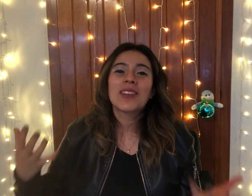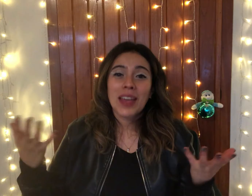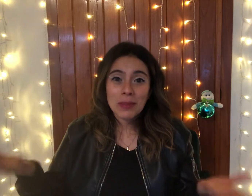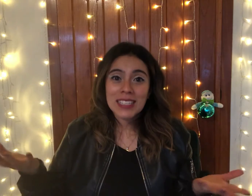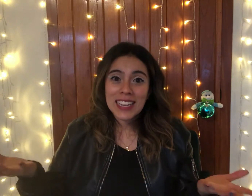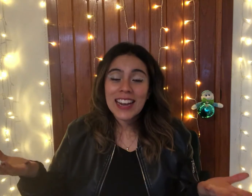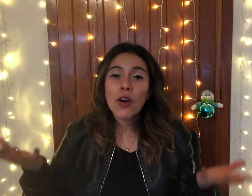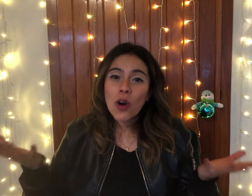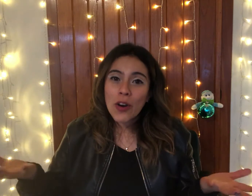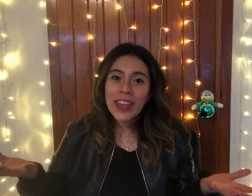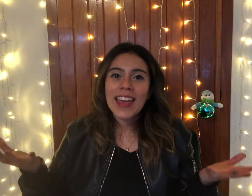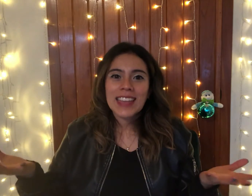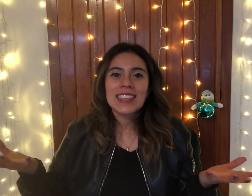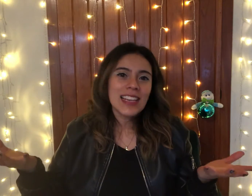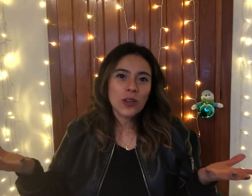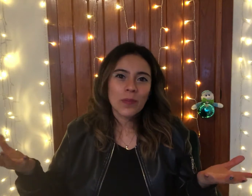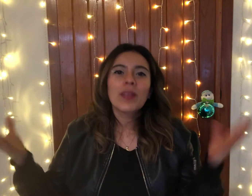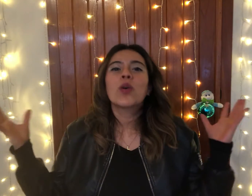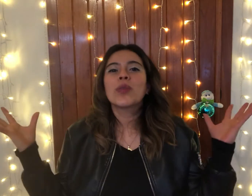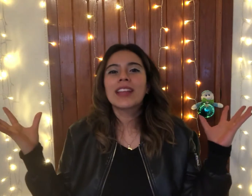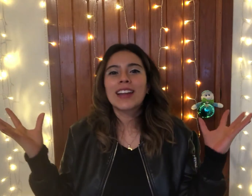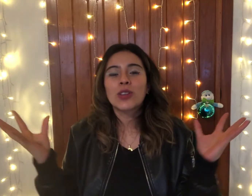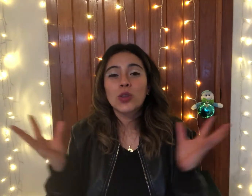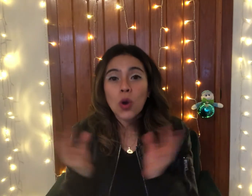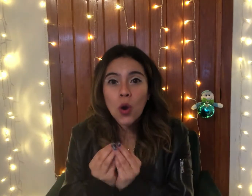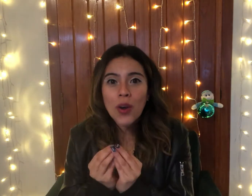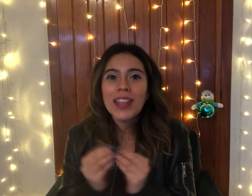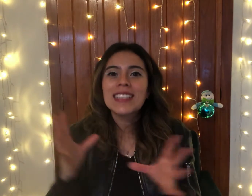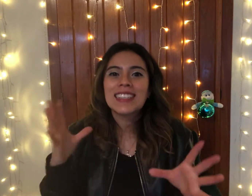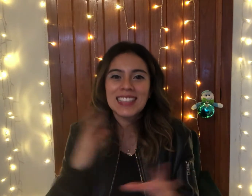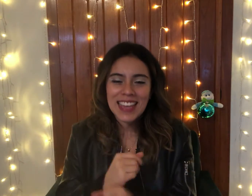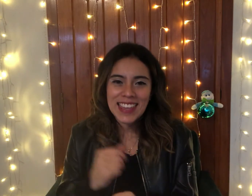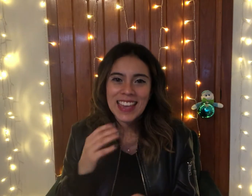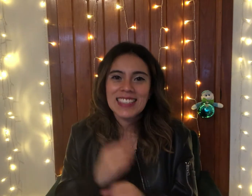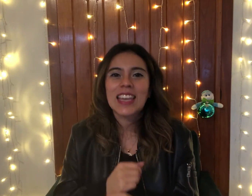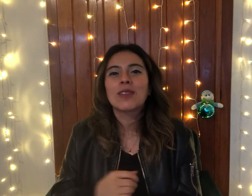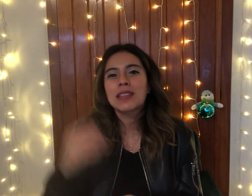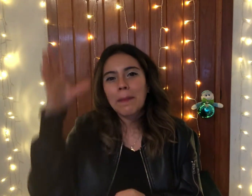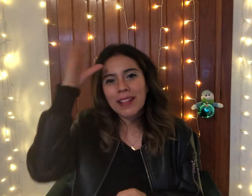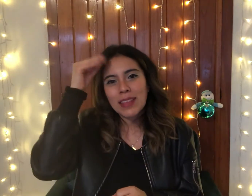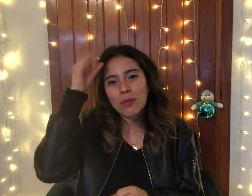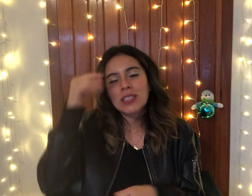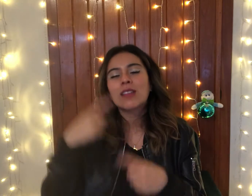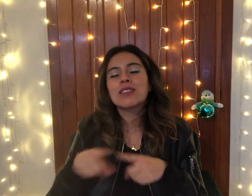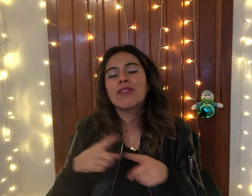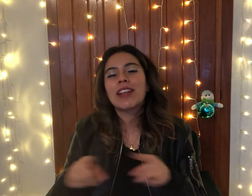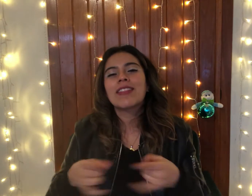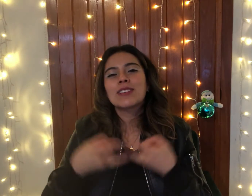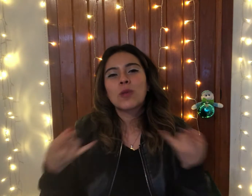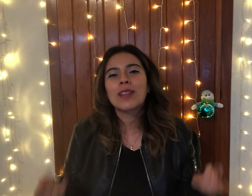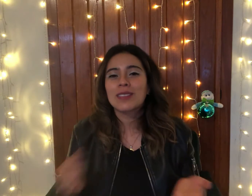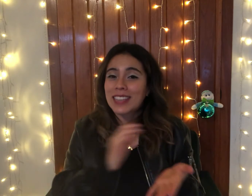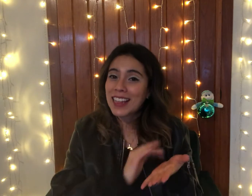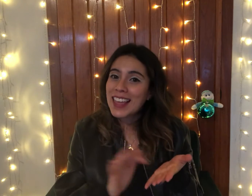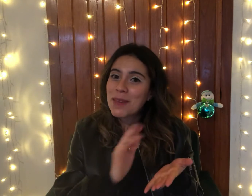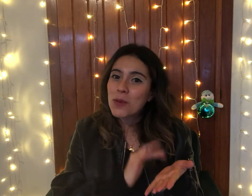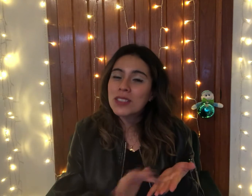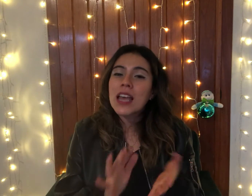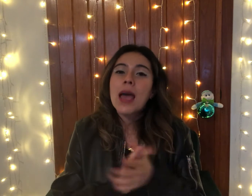vamos a hacer hoy es eso, juntar todas las señas que nos aprendimos en los diferentes cuentos que leímos